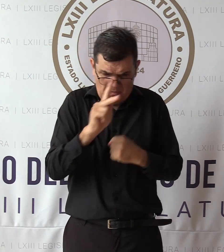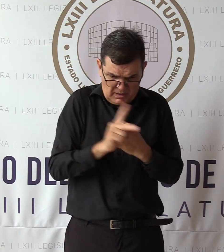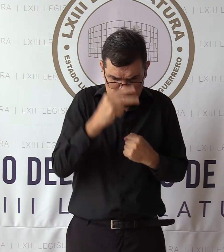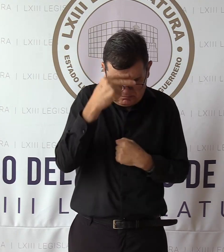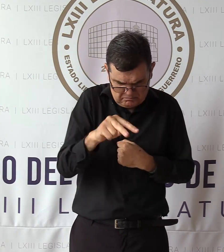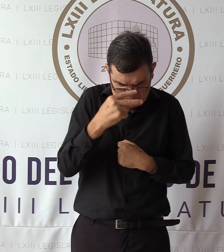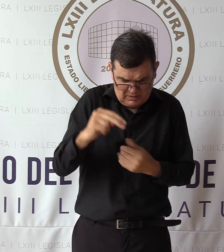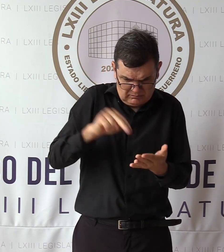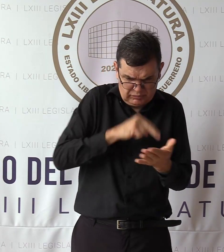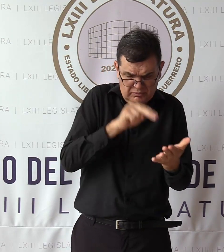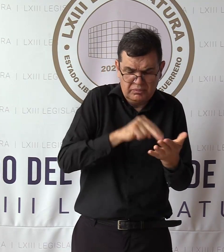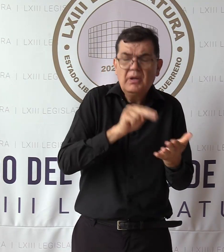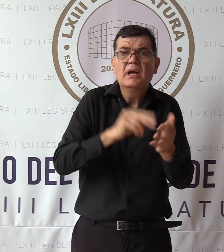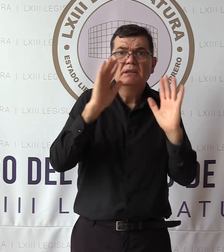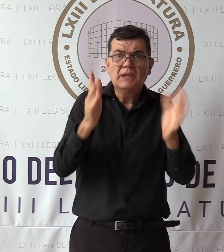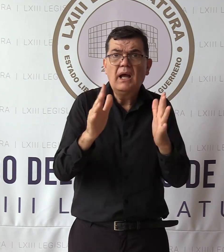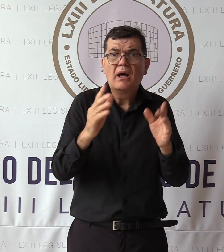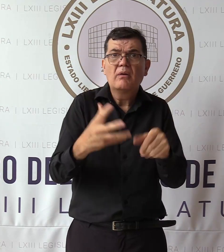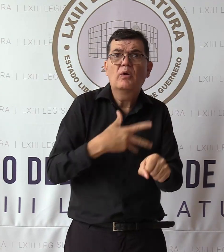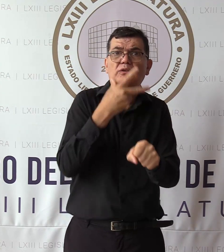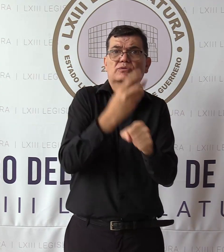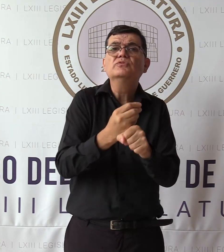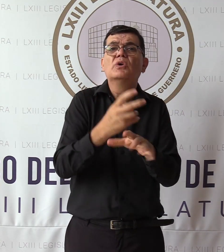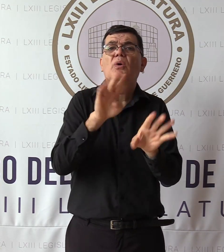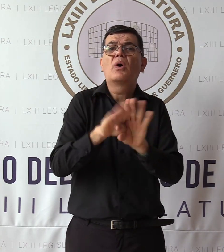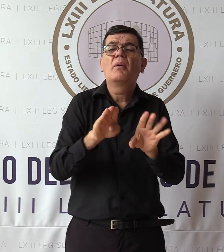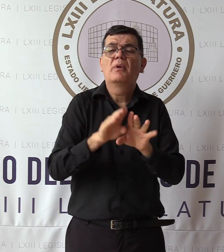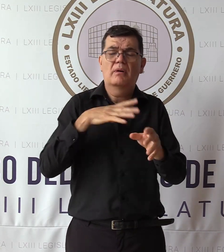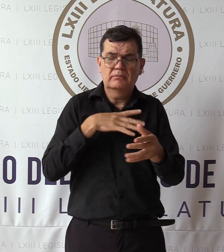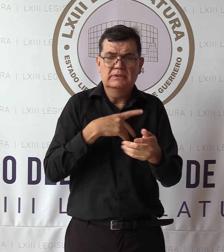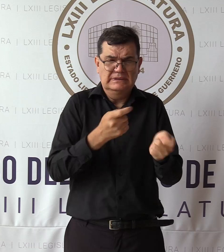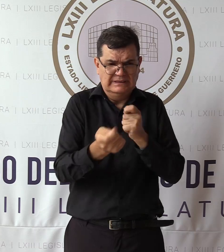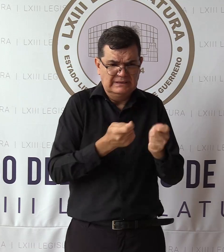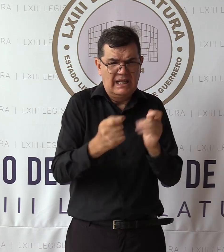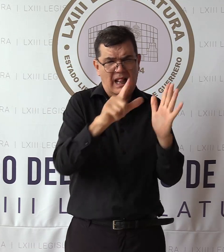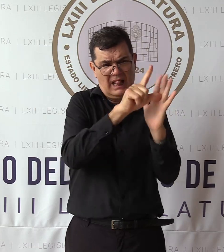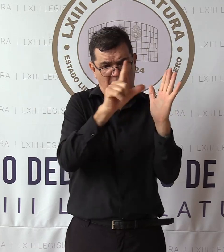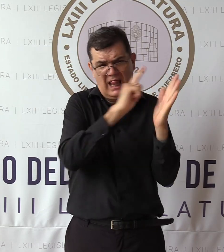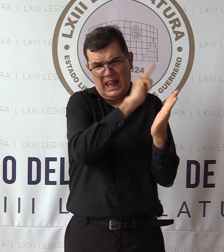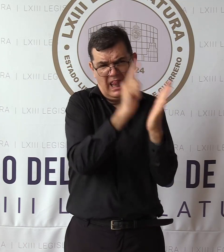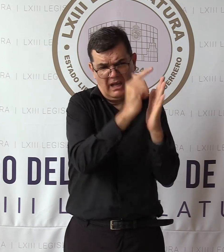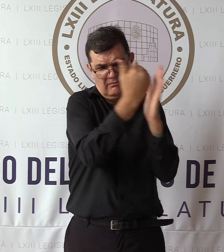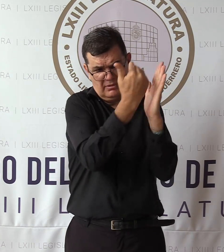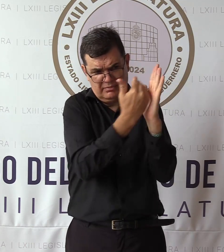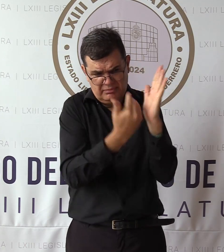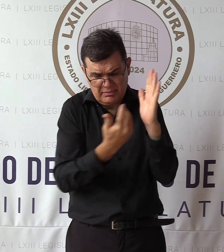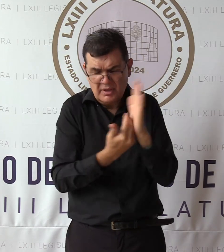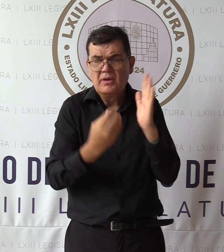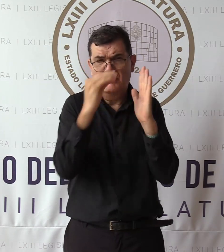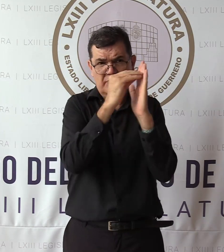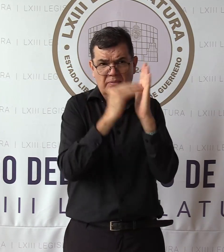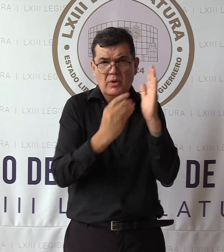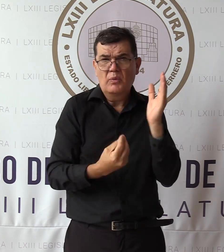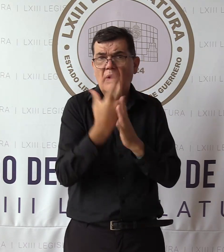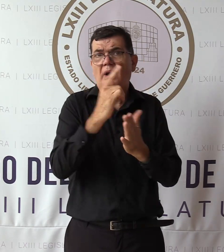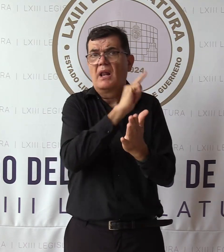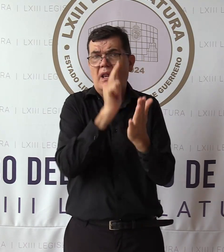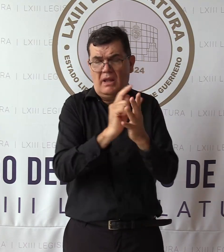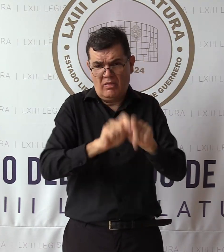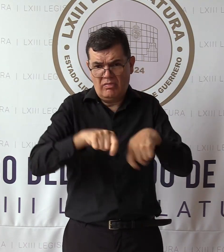la Convención, se encuentra la necesidad de ajustar su legislación nacional para que las nuevas leyes garanticen la igualdad de derechos